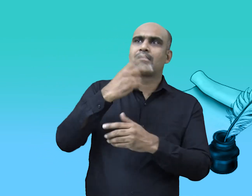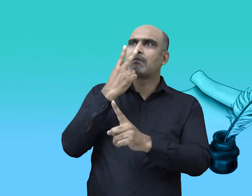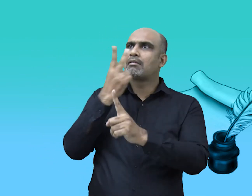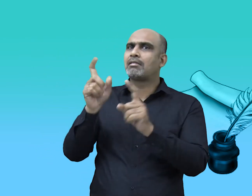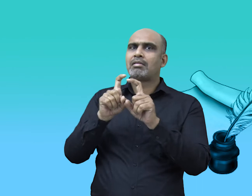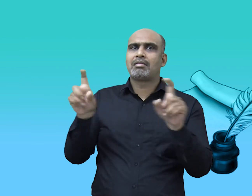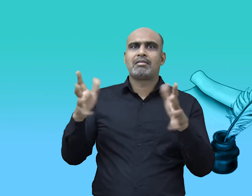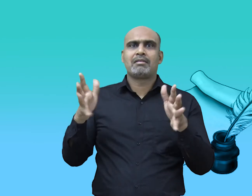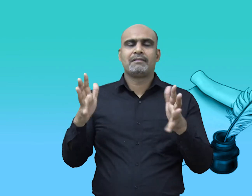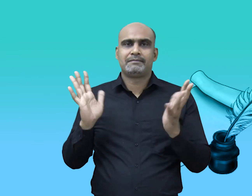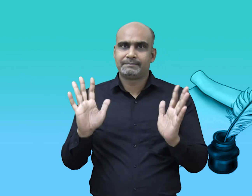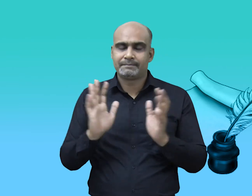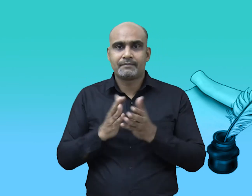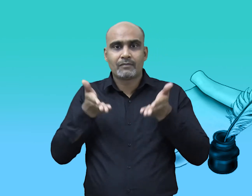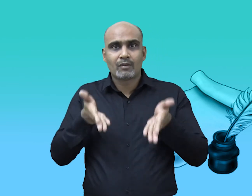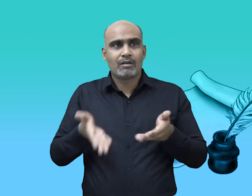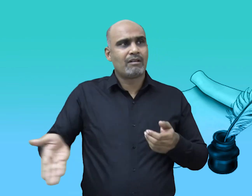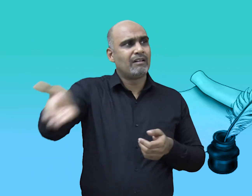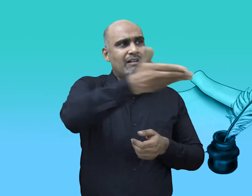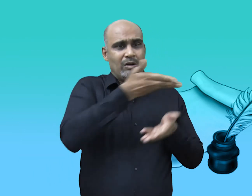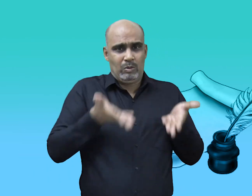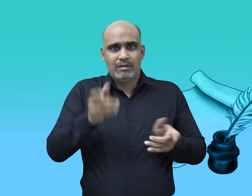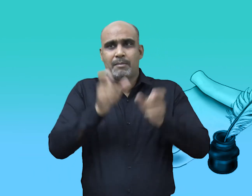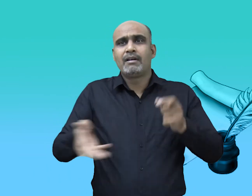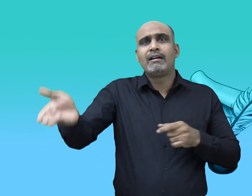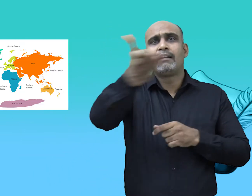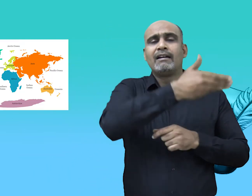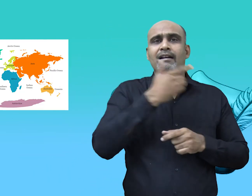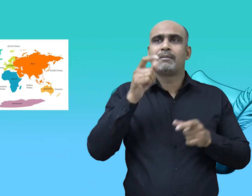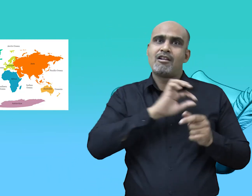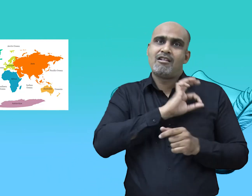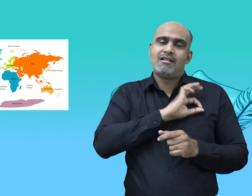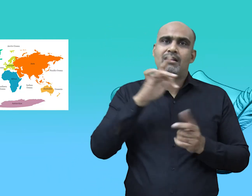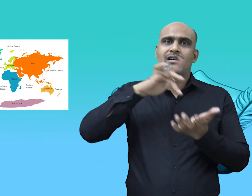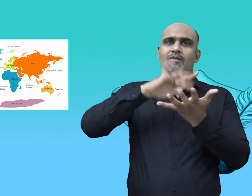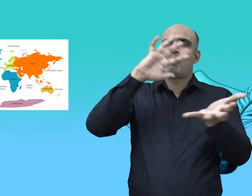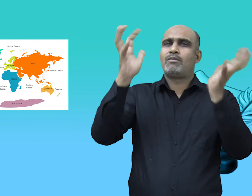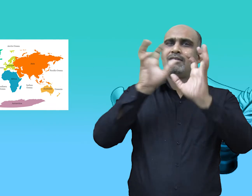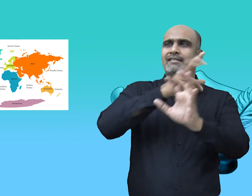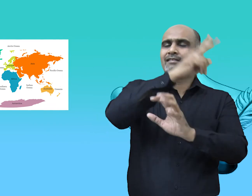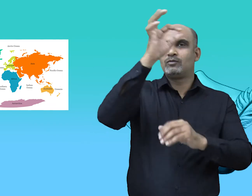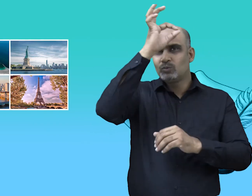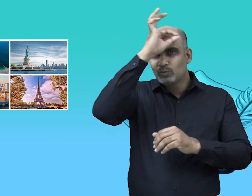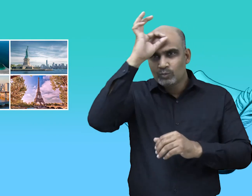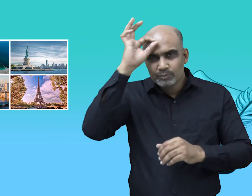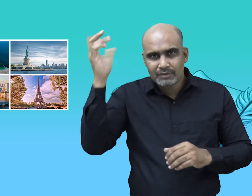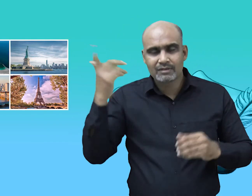हमले करते हैं, जिसे पहचान पाना मुश्किल है। जैसे कि हम आज भी देखते हैं कि भारत का हर व्यक्ति भारत